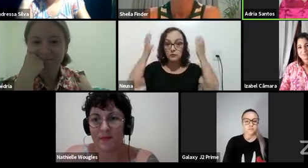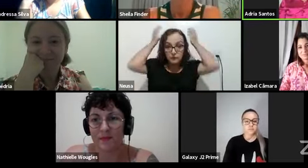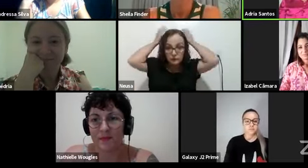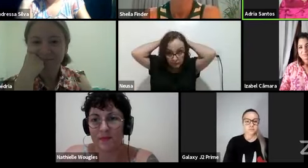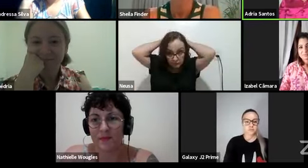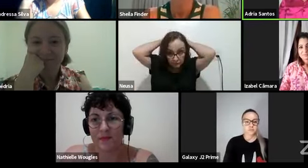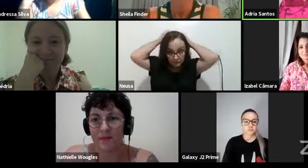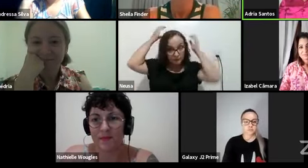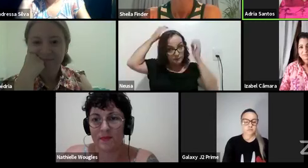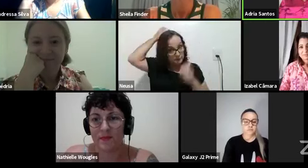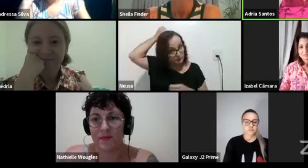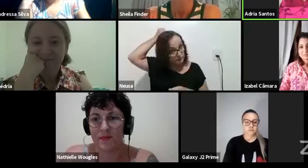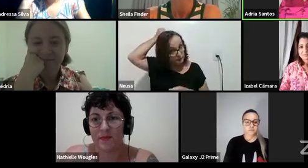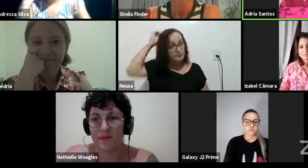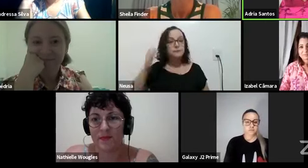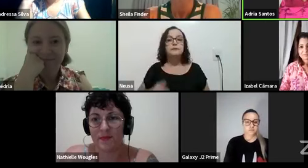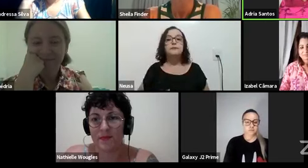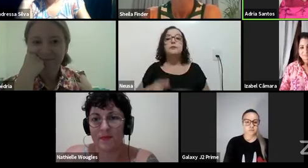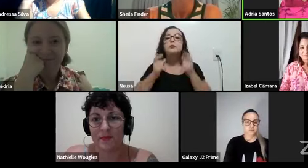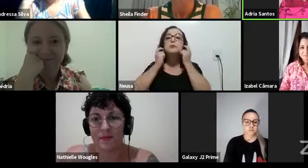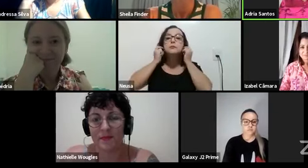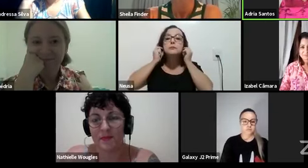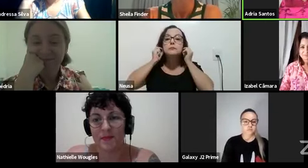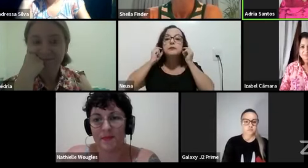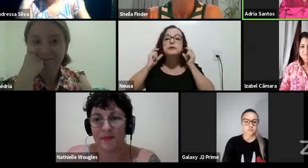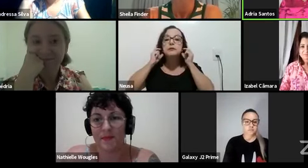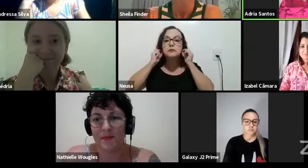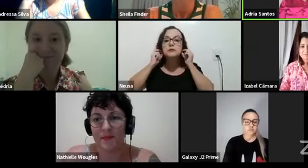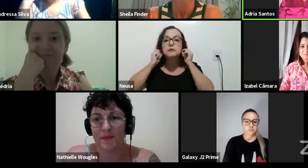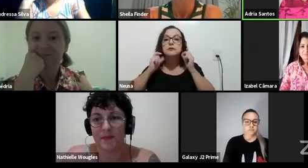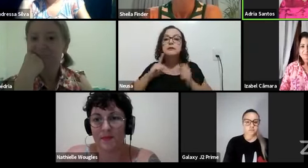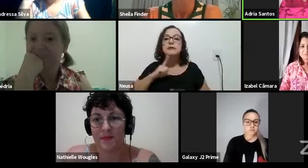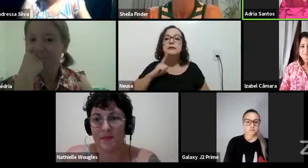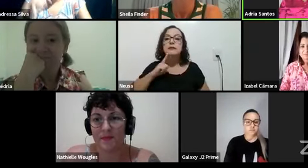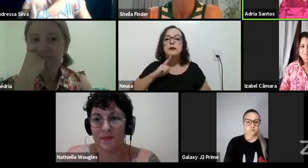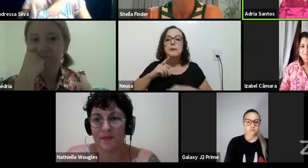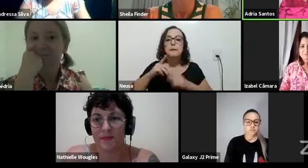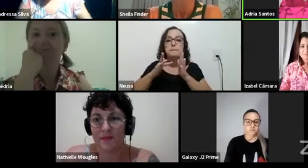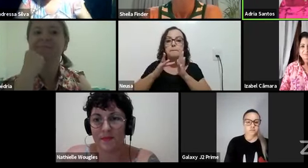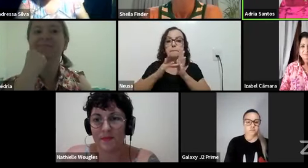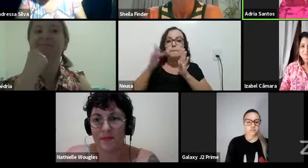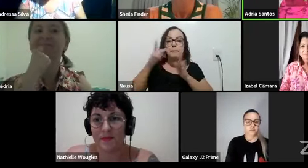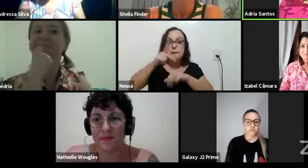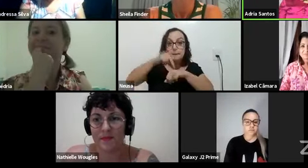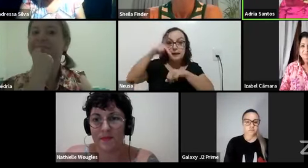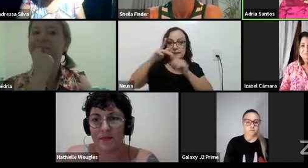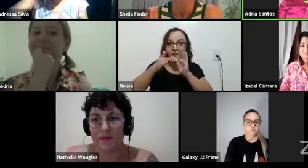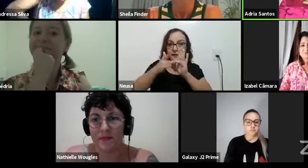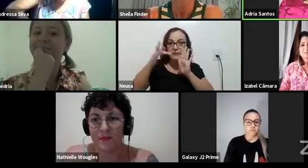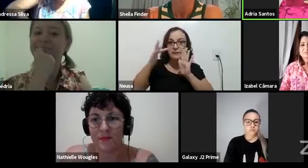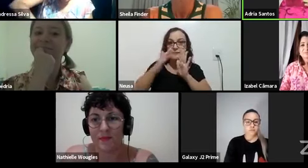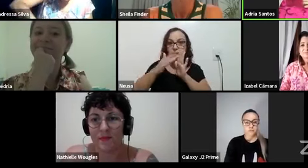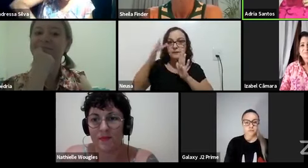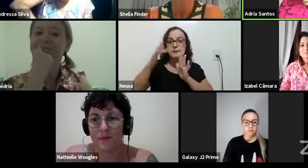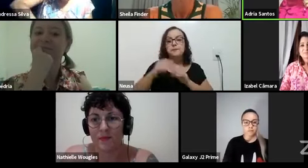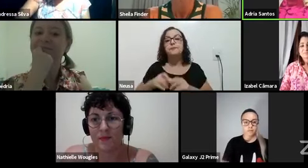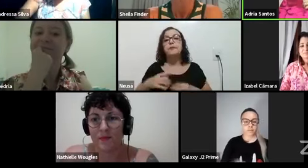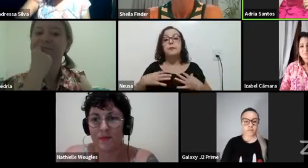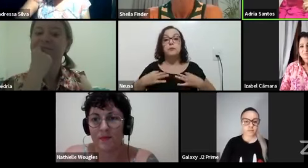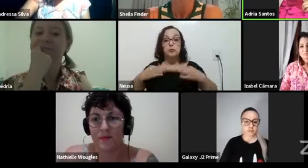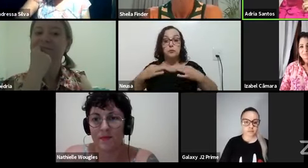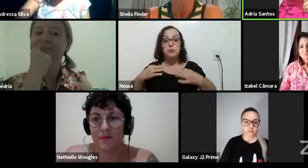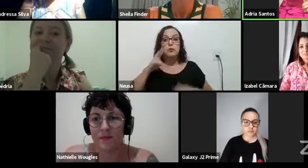com rabo, estou com um brinco, tenho uma pérola, estou com uma